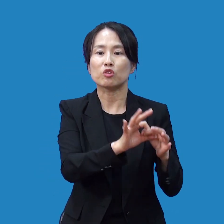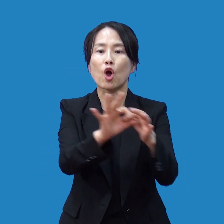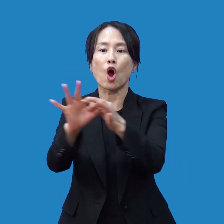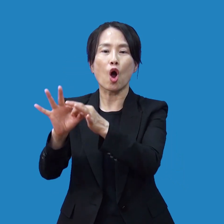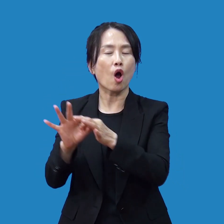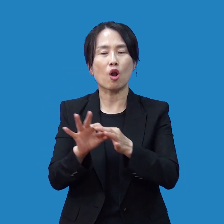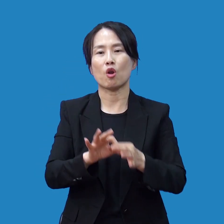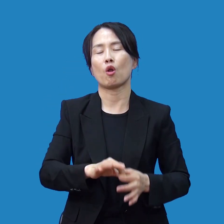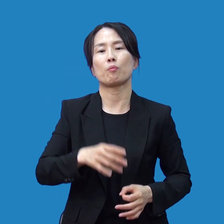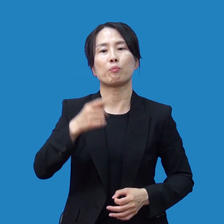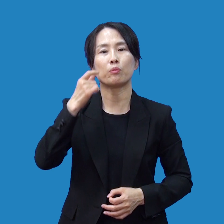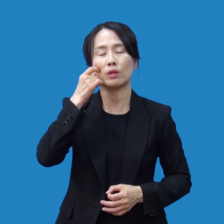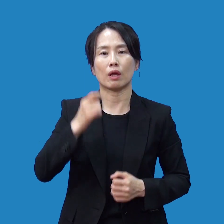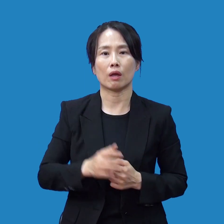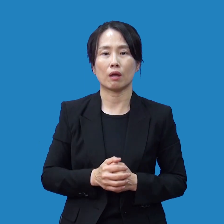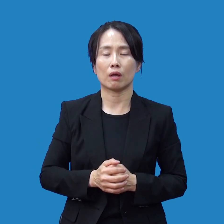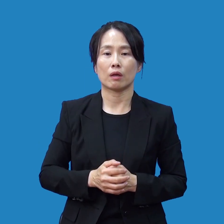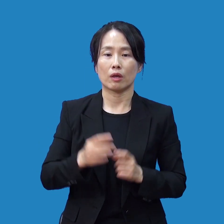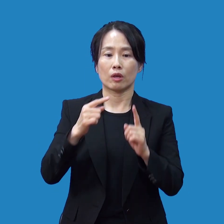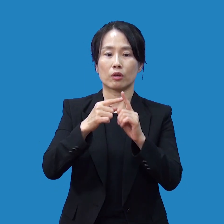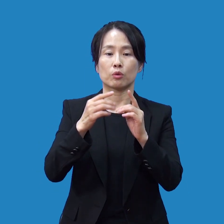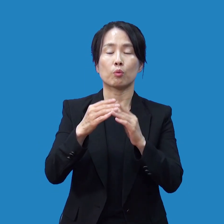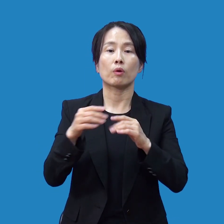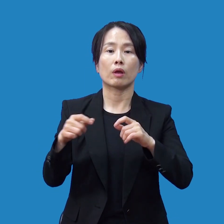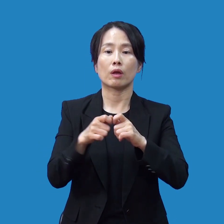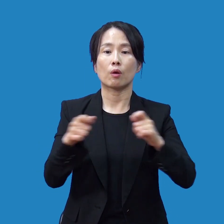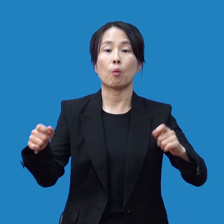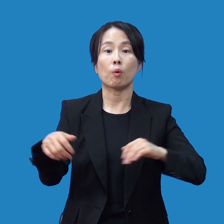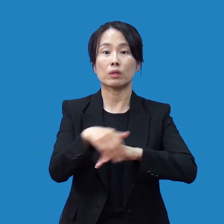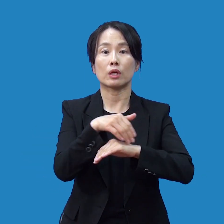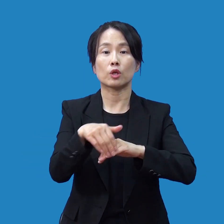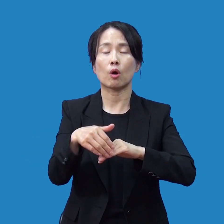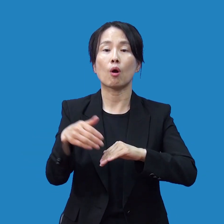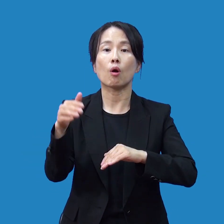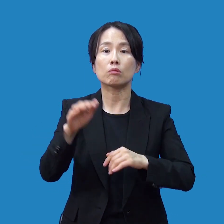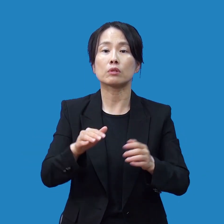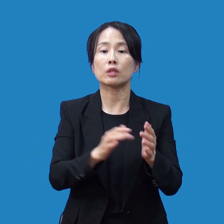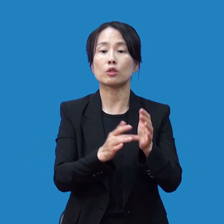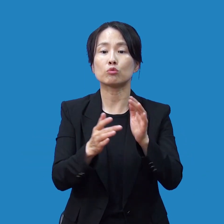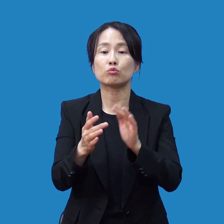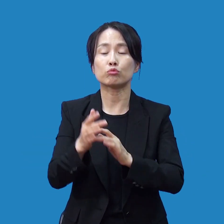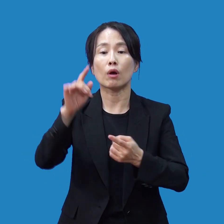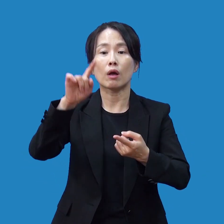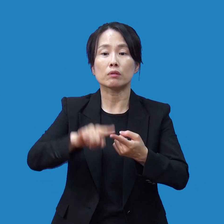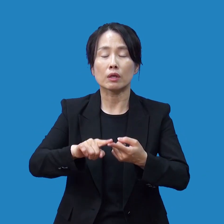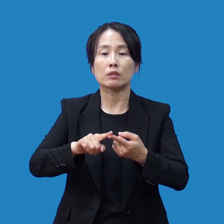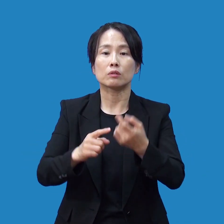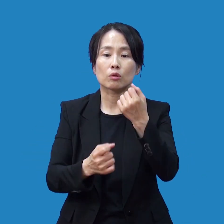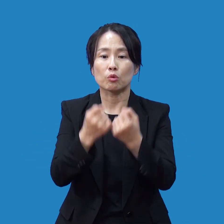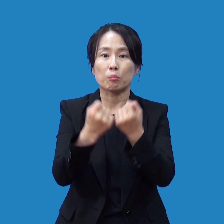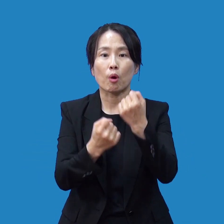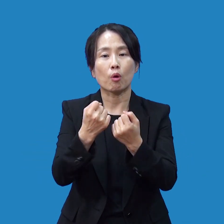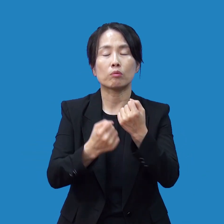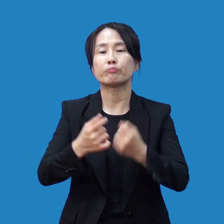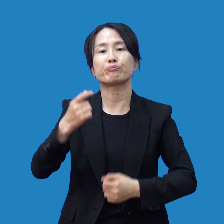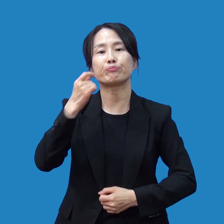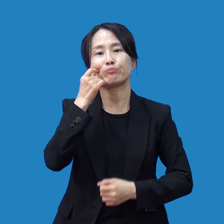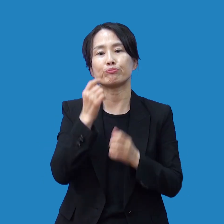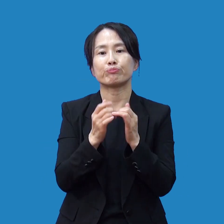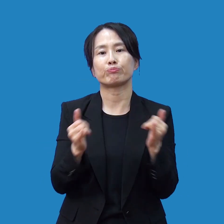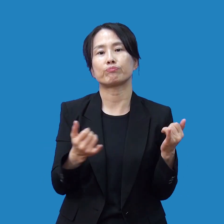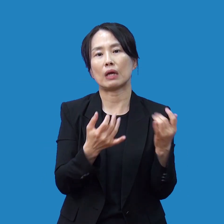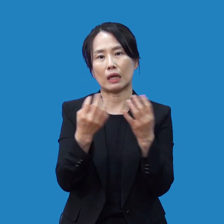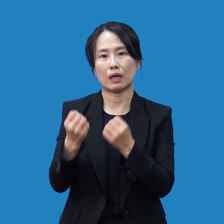예수님이 누구신지 자기 말로 설명을 못 하시는 분들도 있습니다. 오늘 이 베드로 앞에 있는